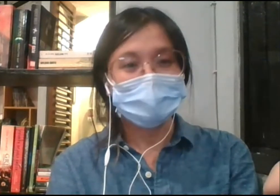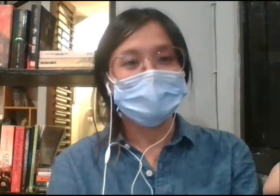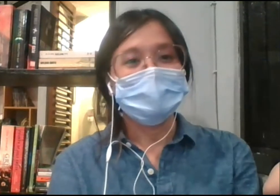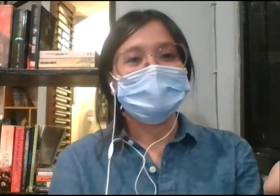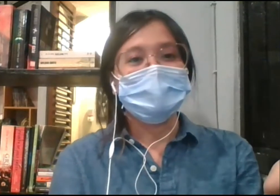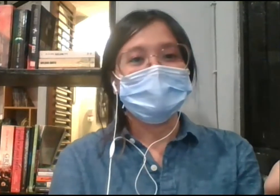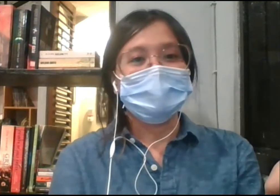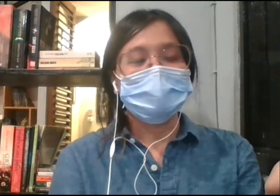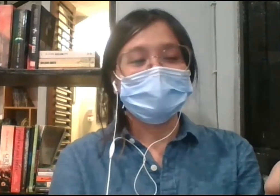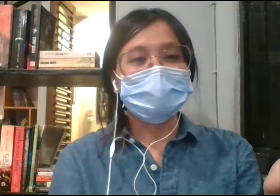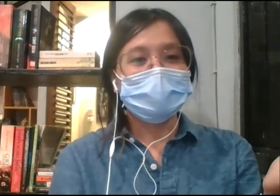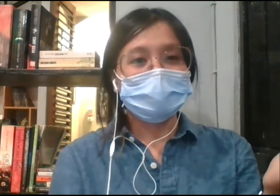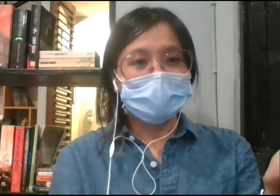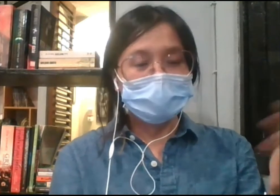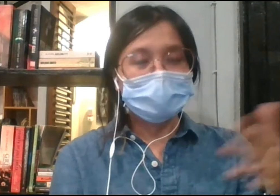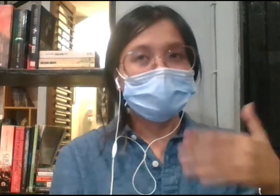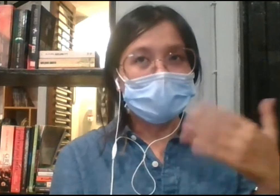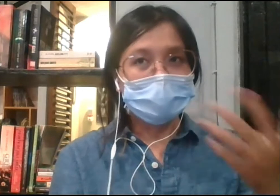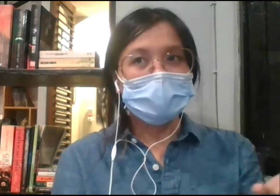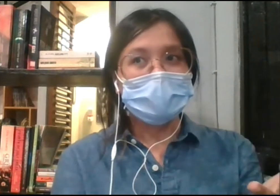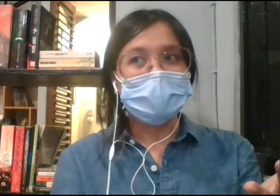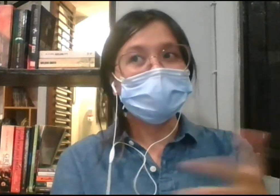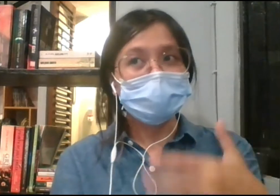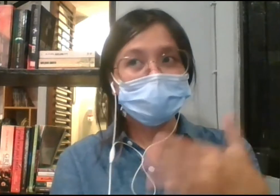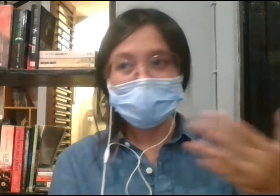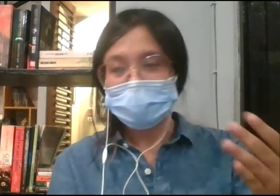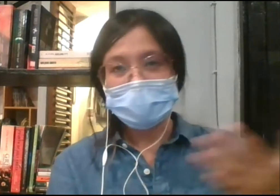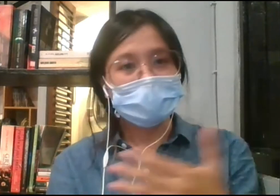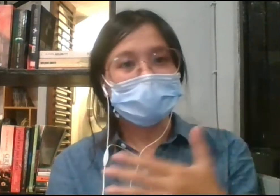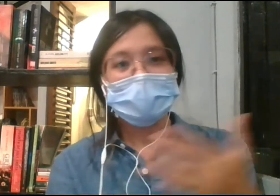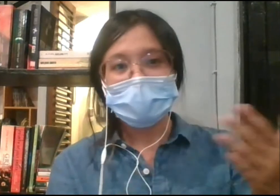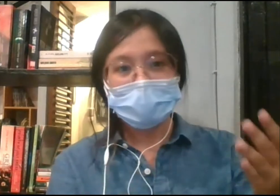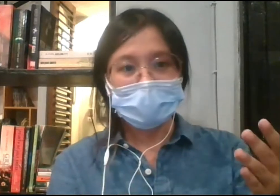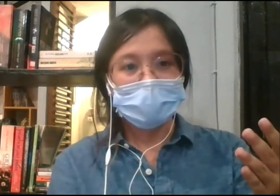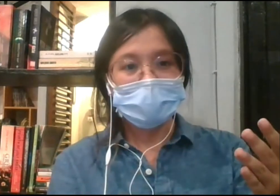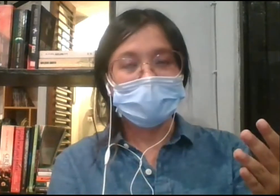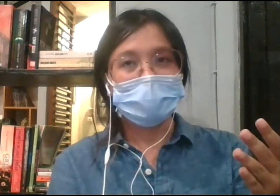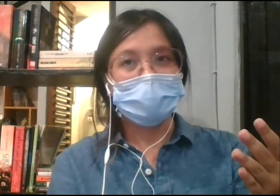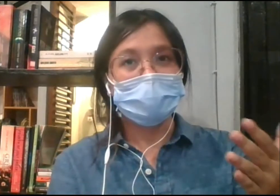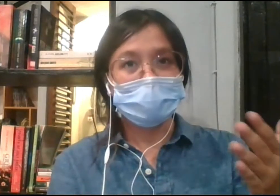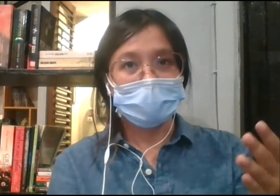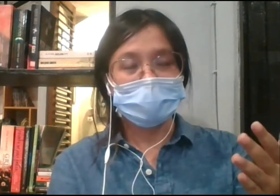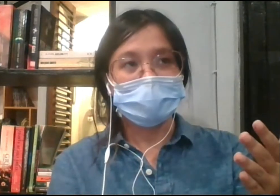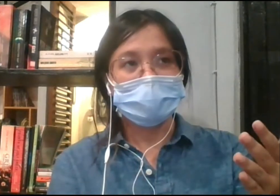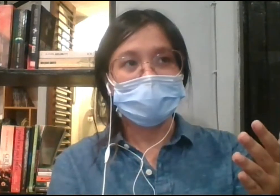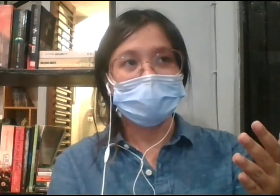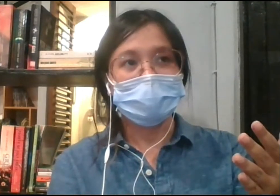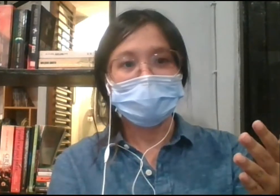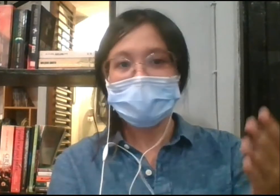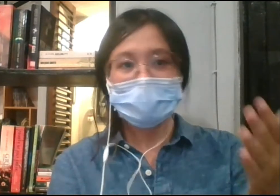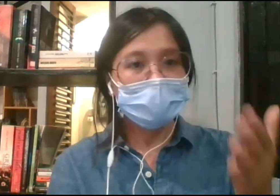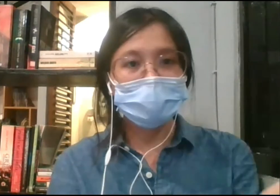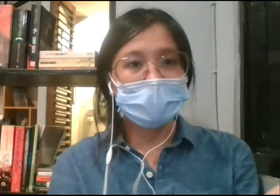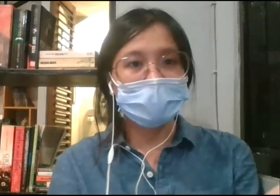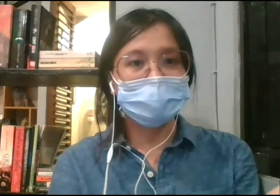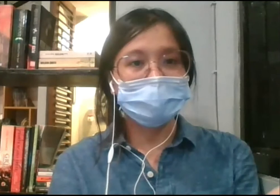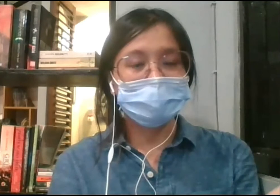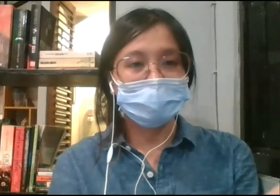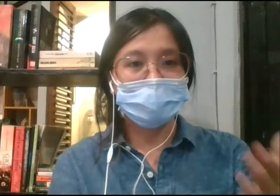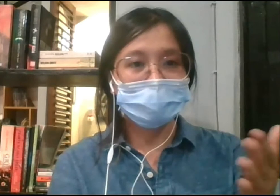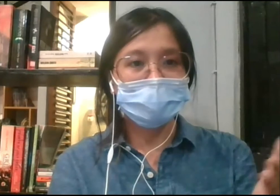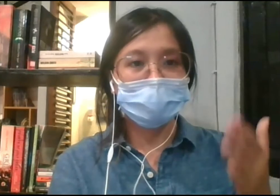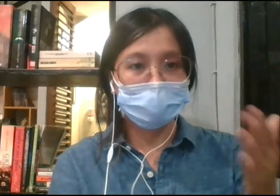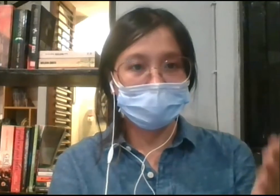ya. Kita menulis sesuatu yang hidup di sekeliling kita, yang itu konteks. Misalnya RUU